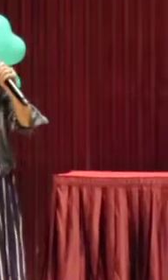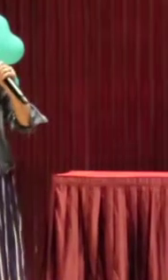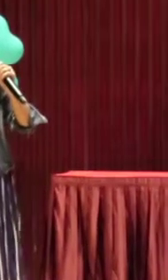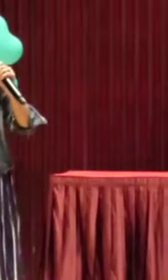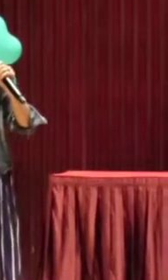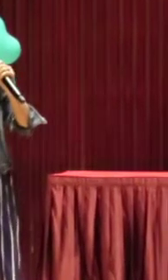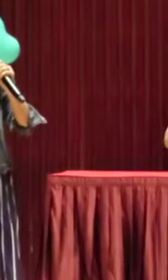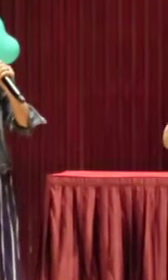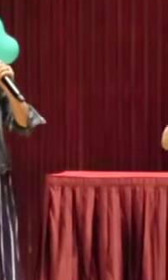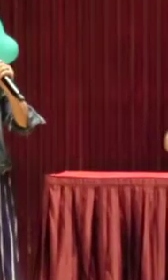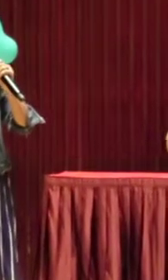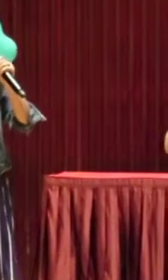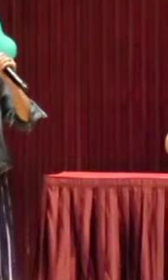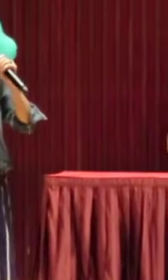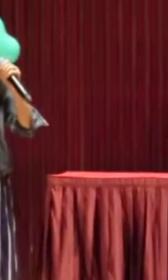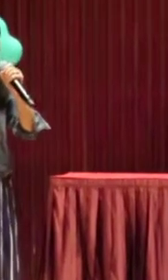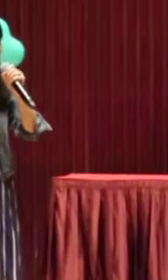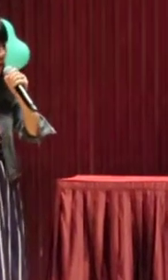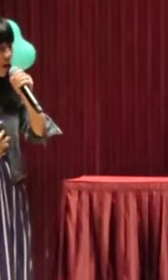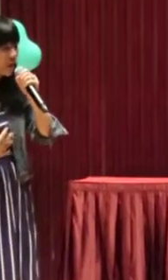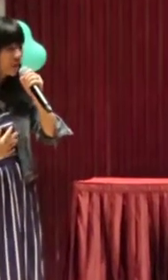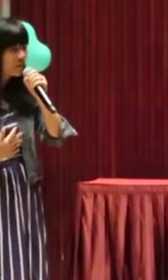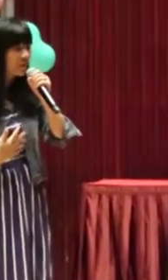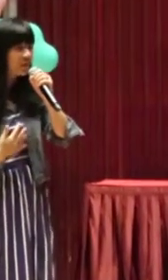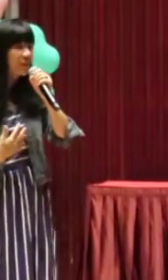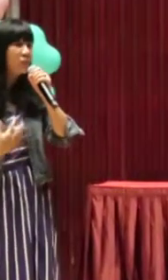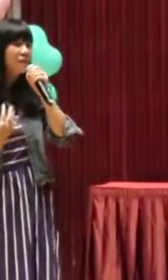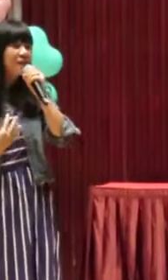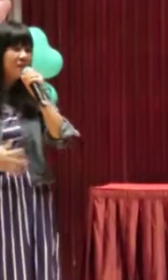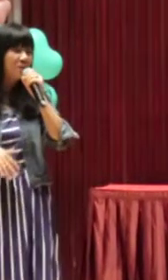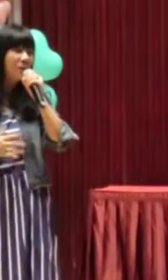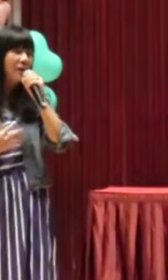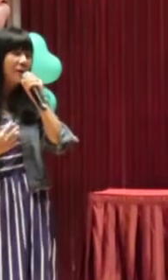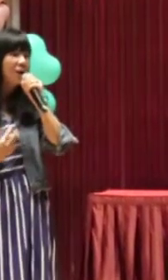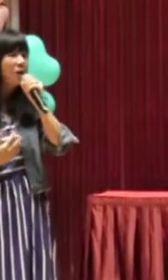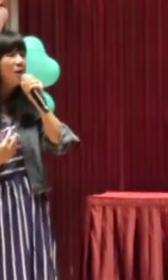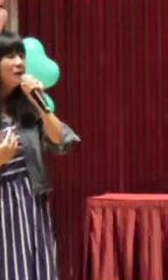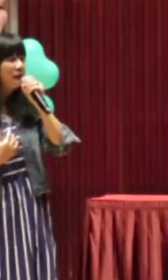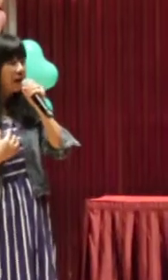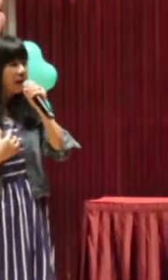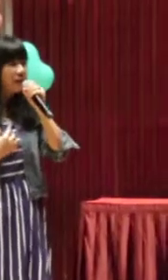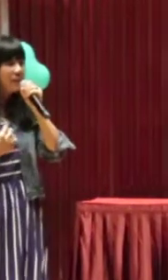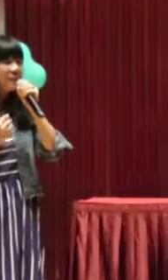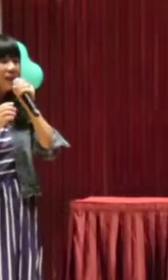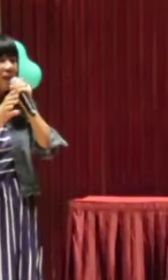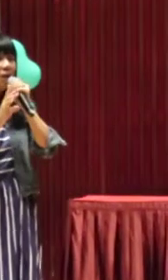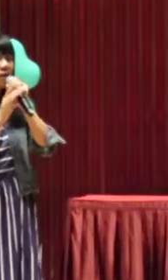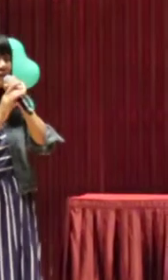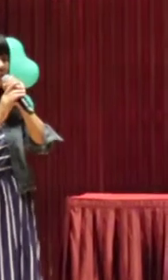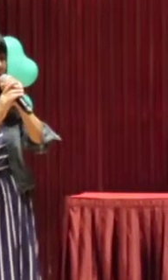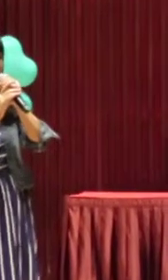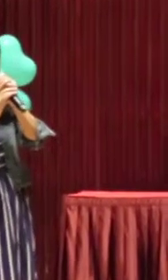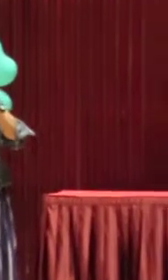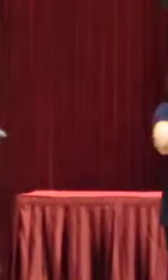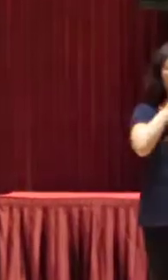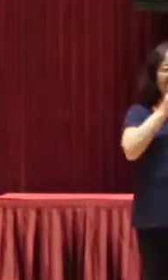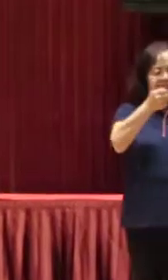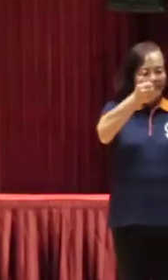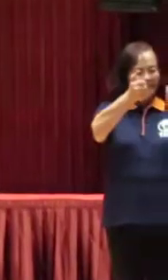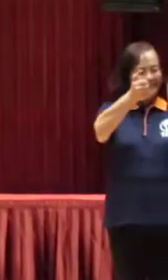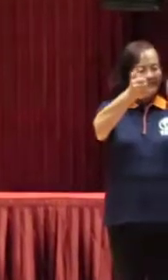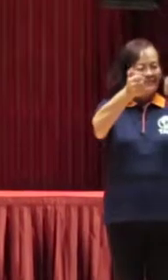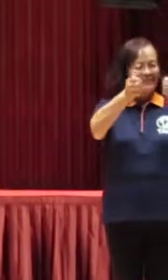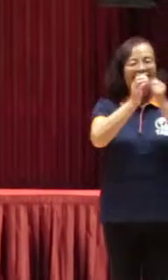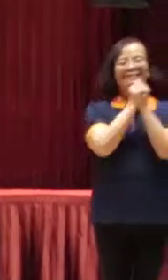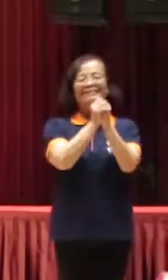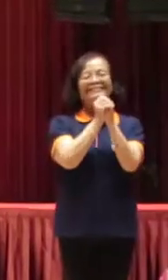母亲节 快乐。快乐，就是很快乐哈、哦、啊！按字声哈，谢谢大家，